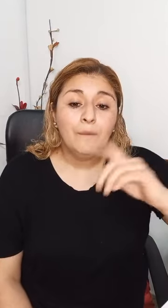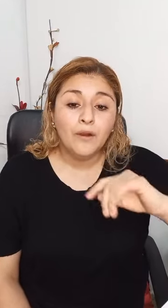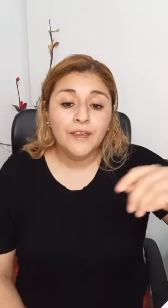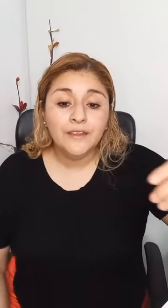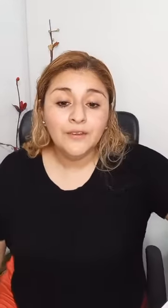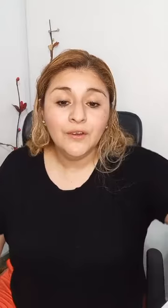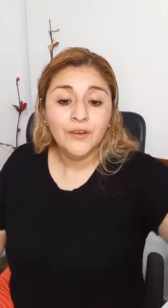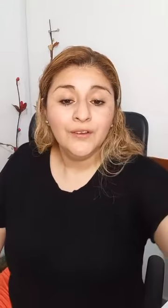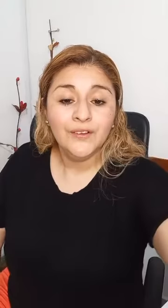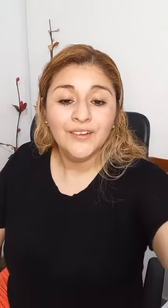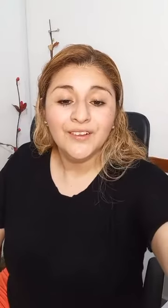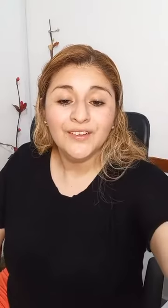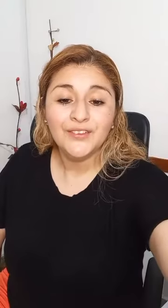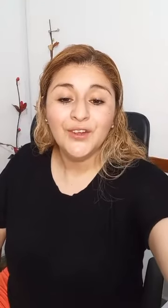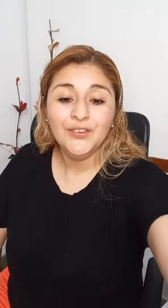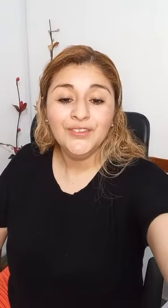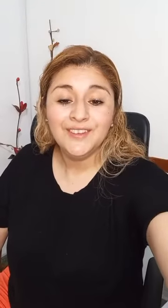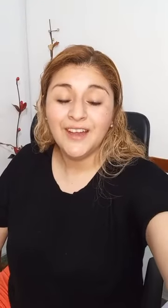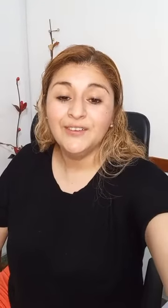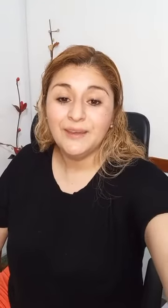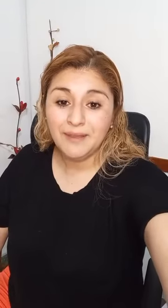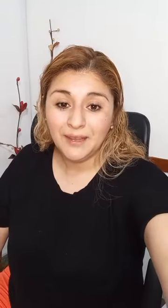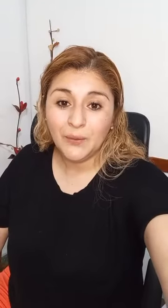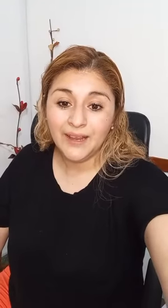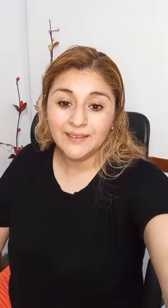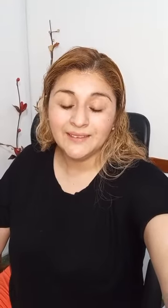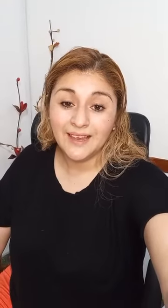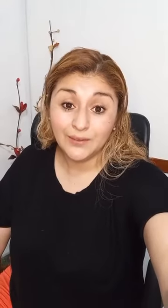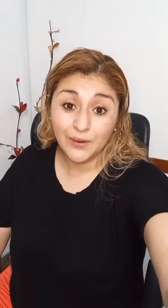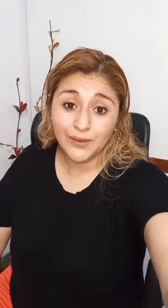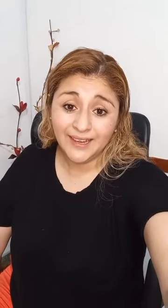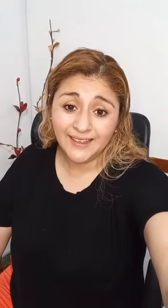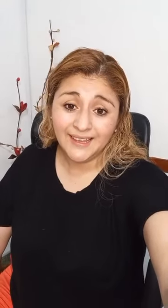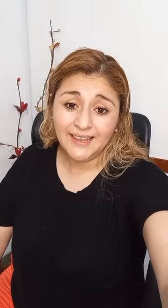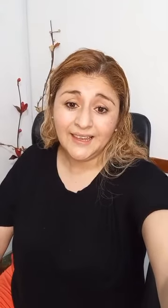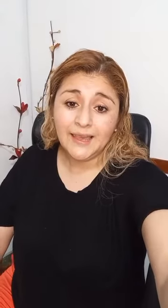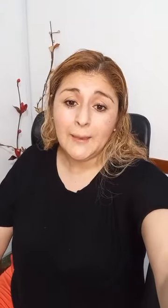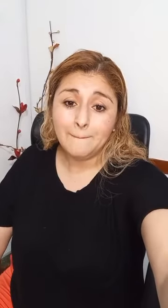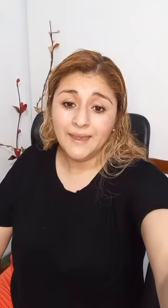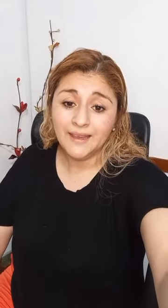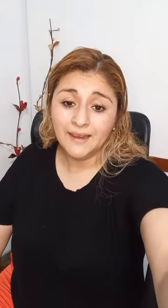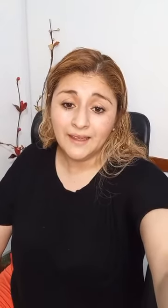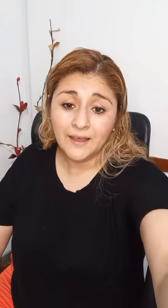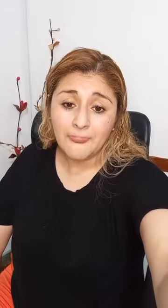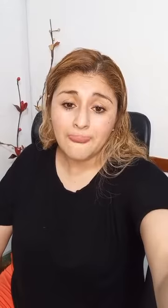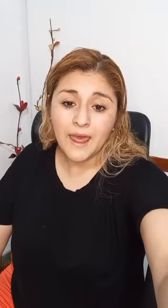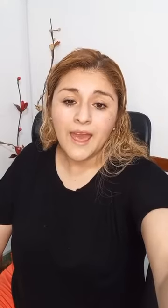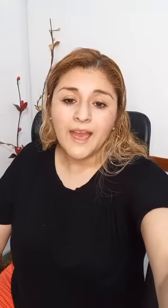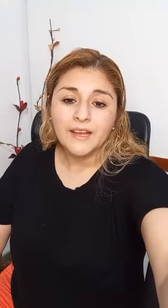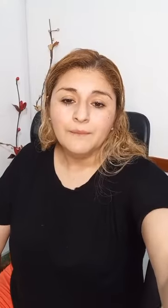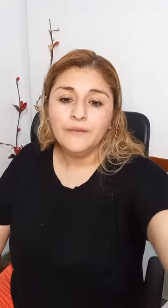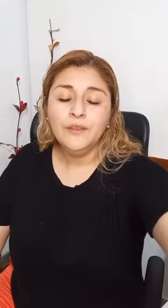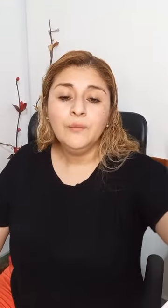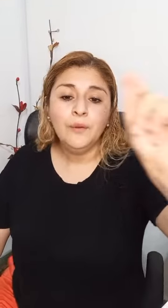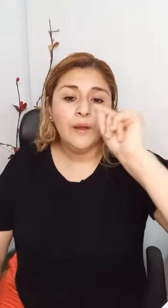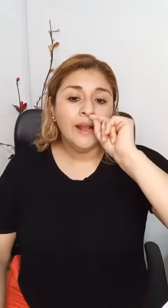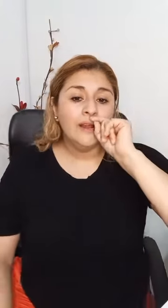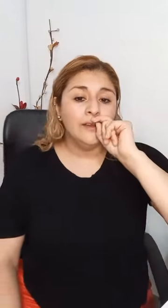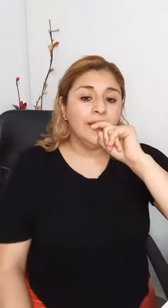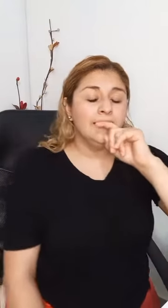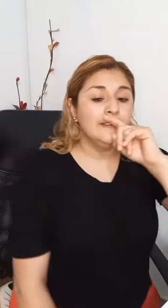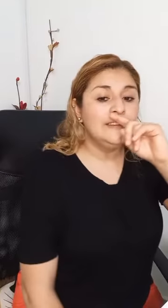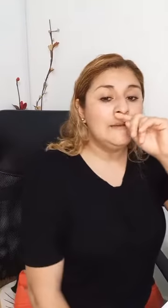Ahora, volviendo, son ciegos espirituales, eso acota la Biblia. Bien. Volviendo